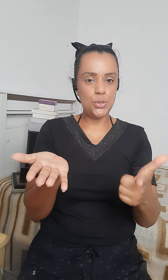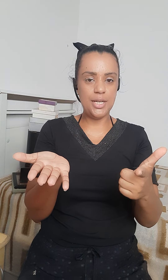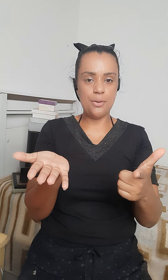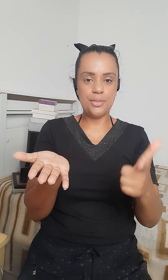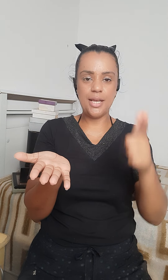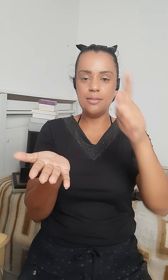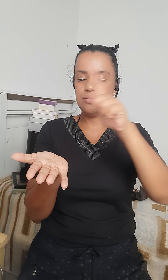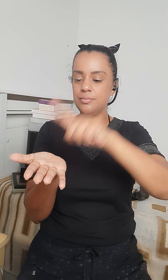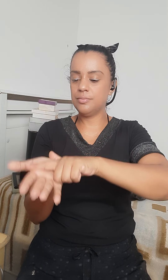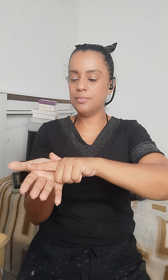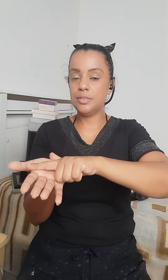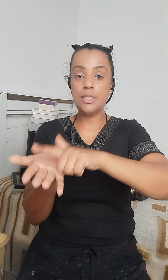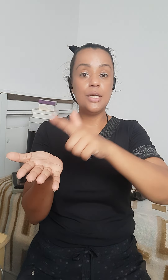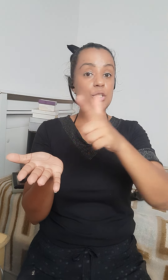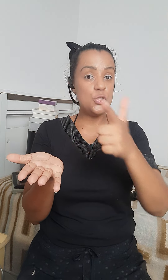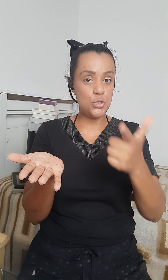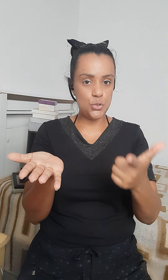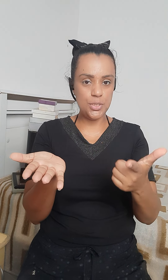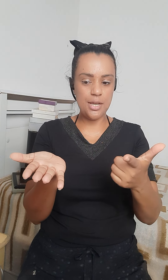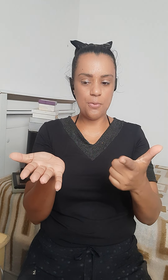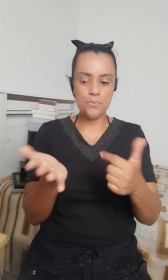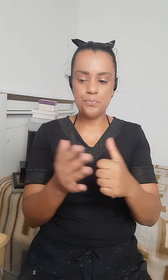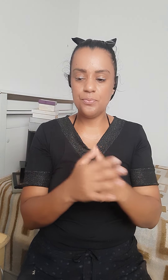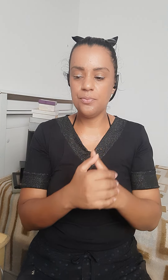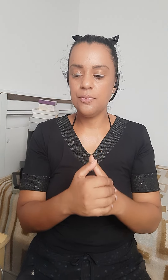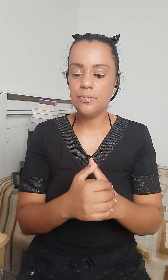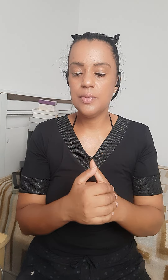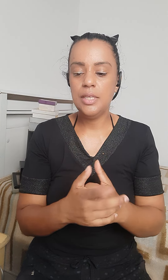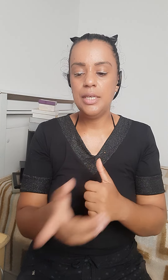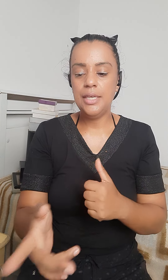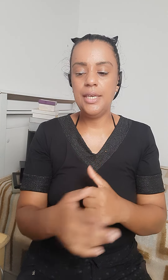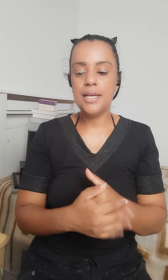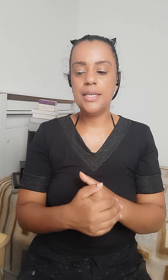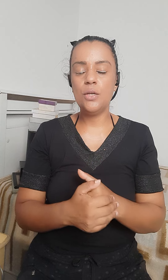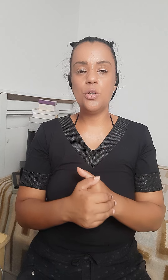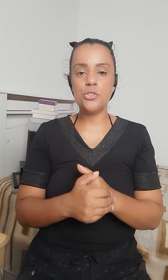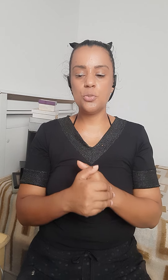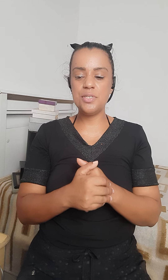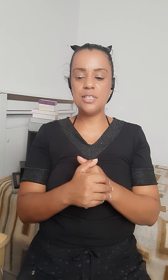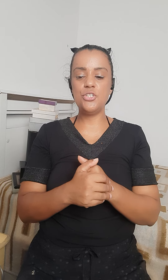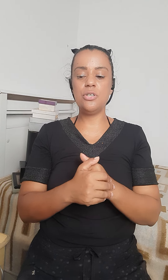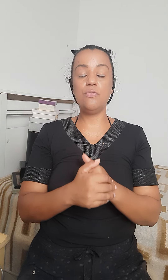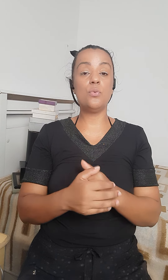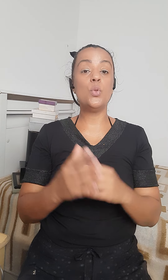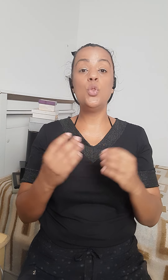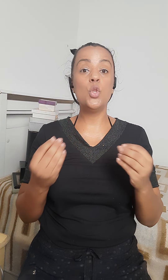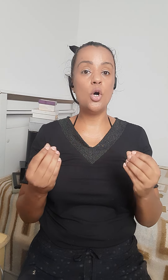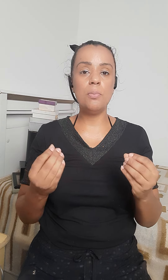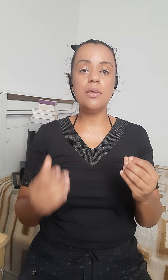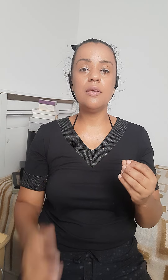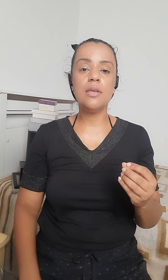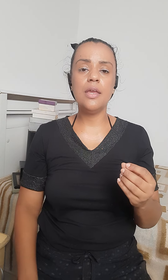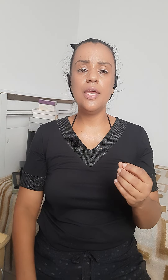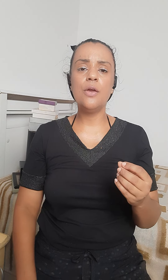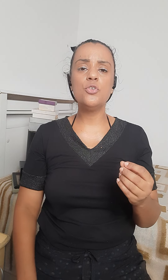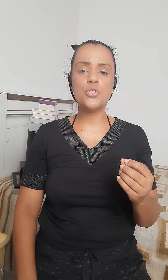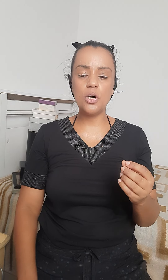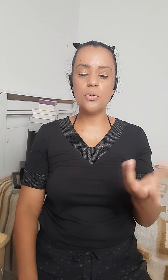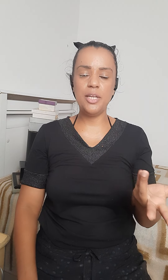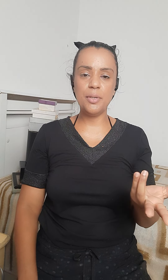Jornal, tá? Jornal. E aqui outro substantivo, nome. Eu jogo, lembra que eu